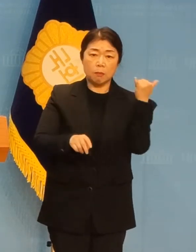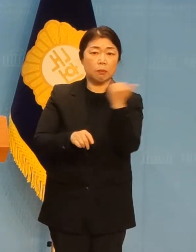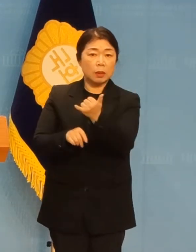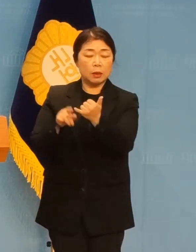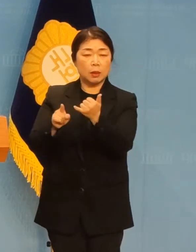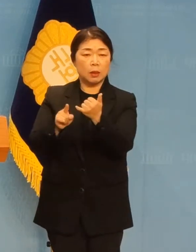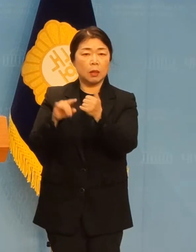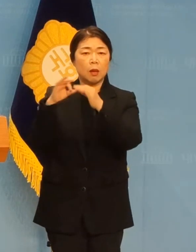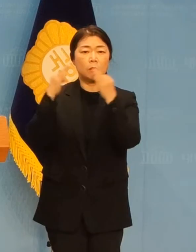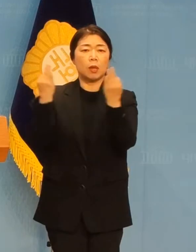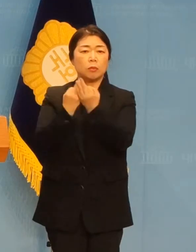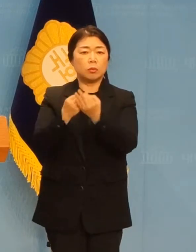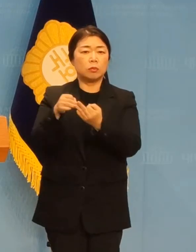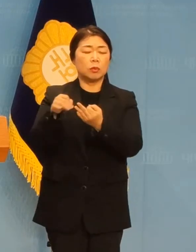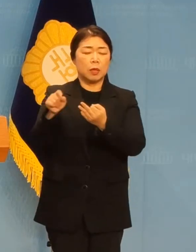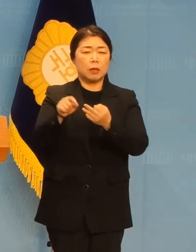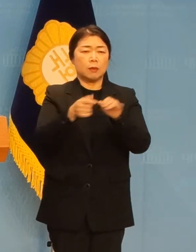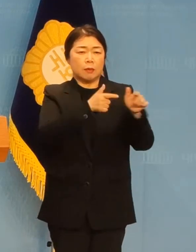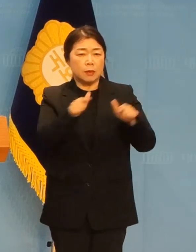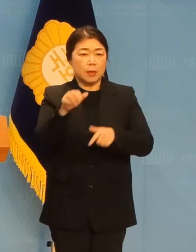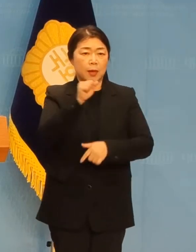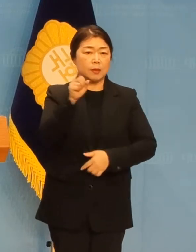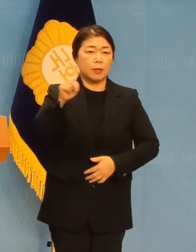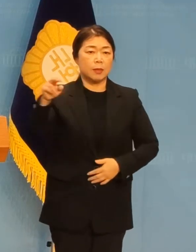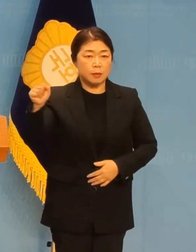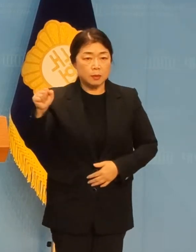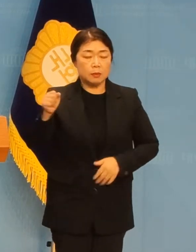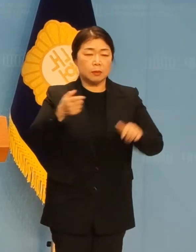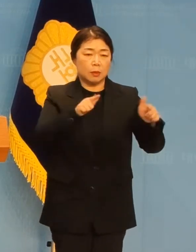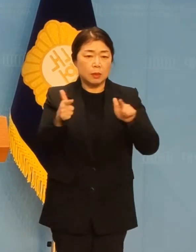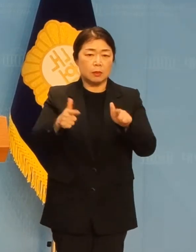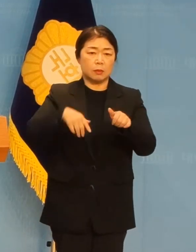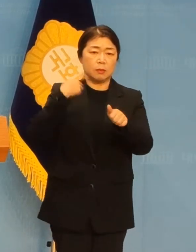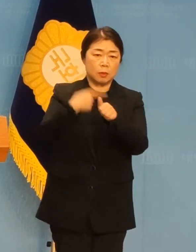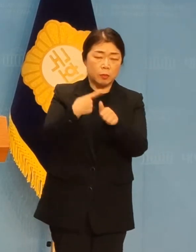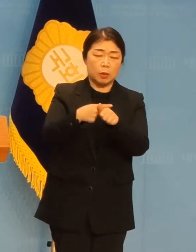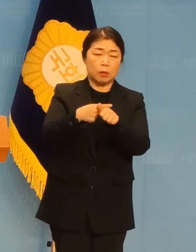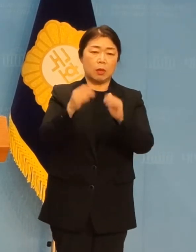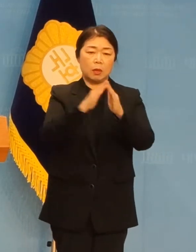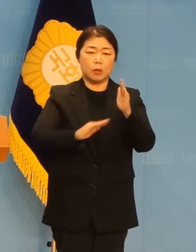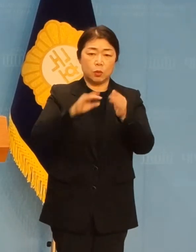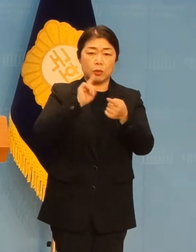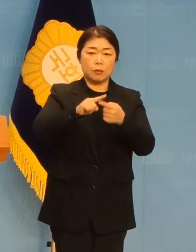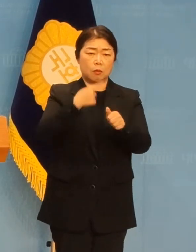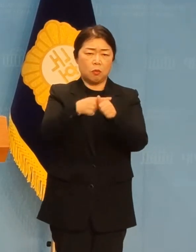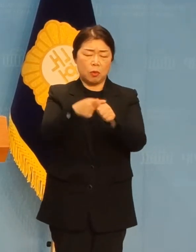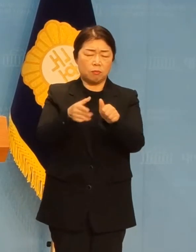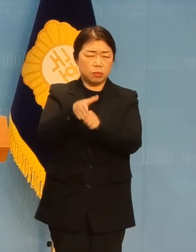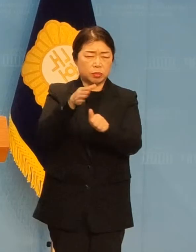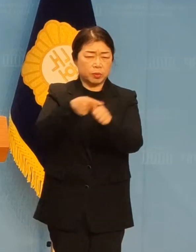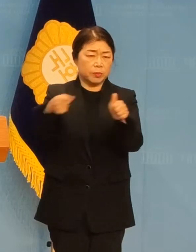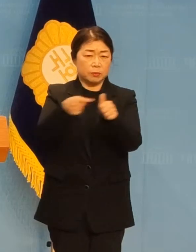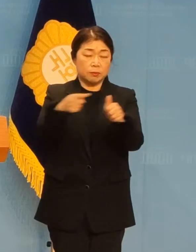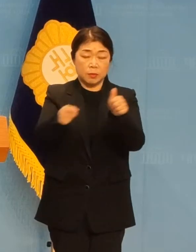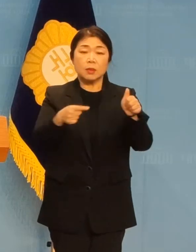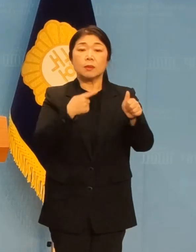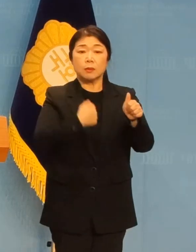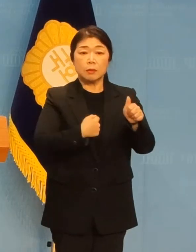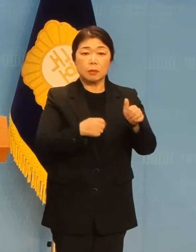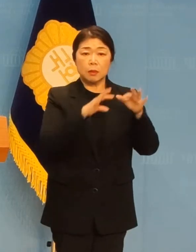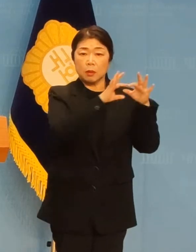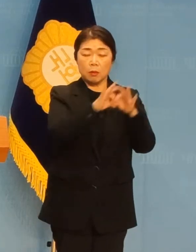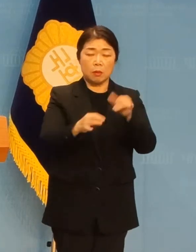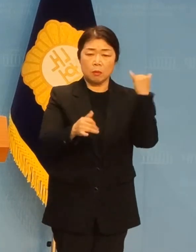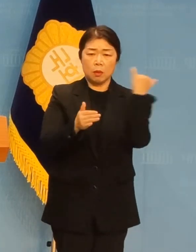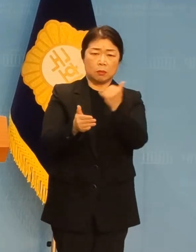곳곳에 험한 말, 욕설, 가족에 대한 인신공격, 끊임없는 전화 시도 등에 대해서 제가